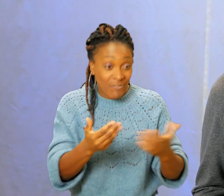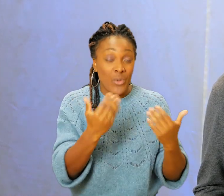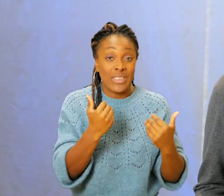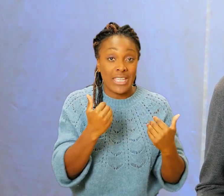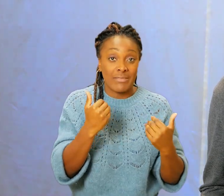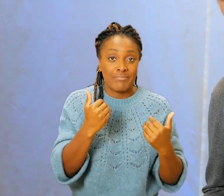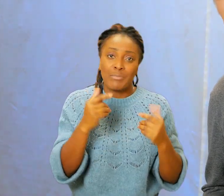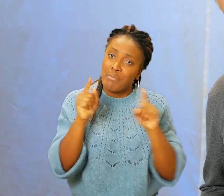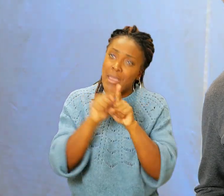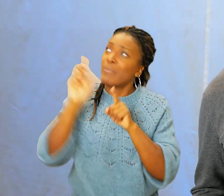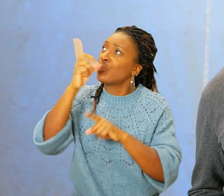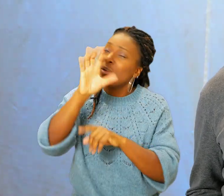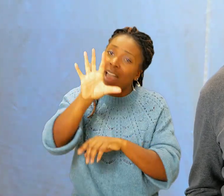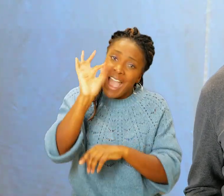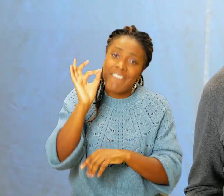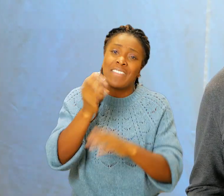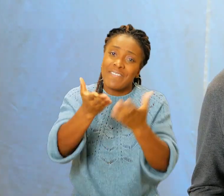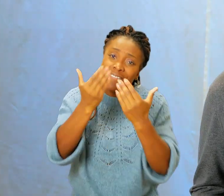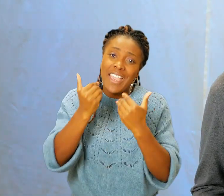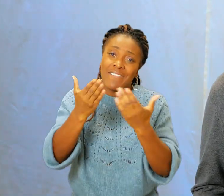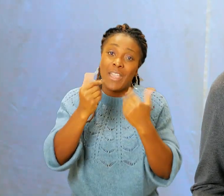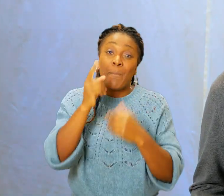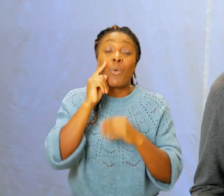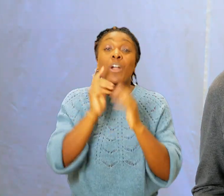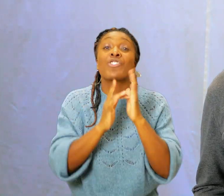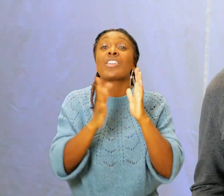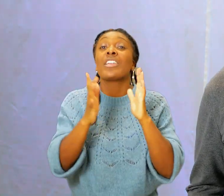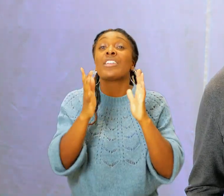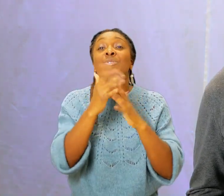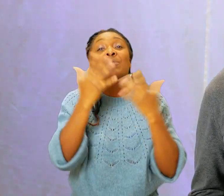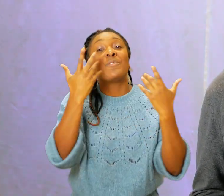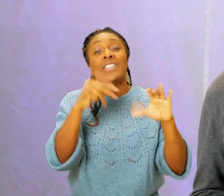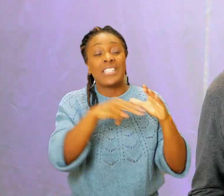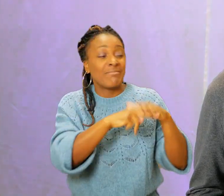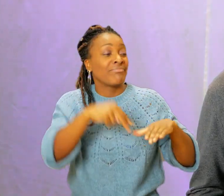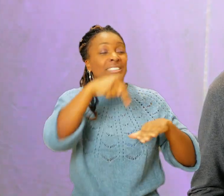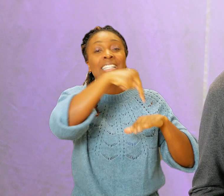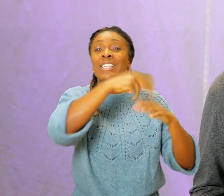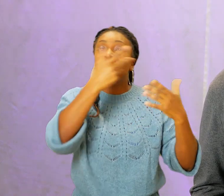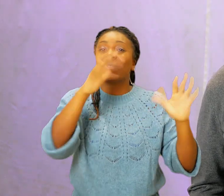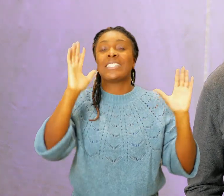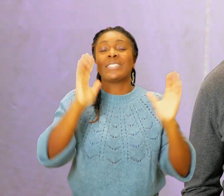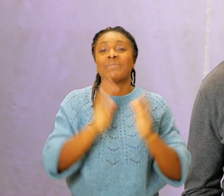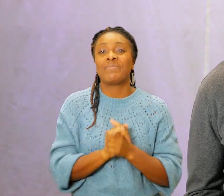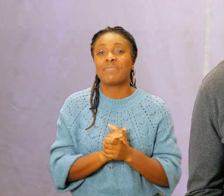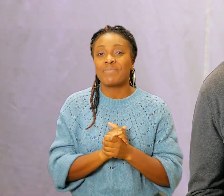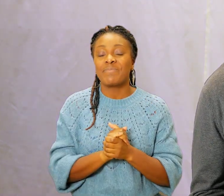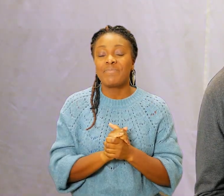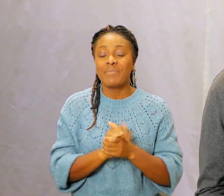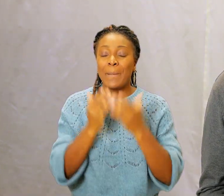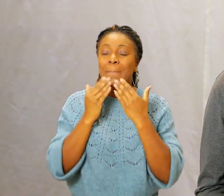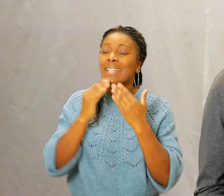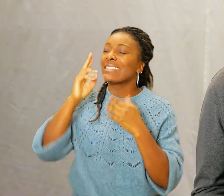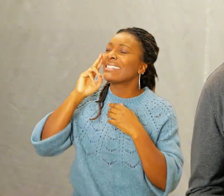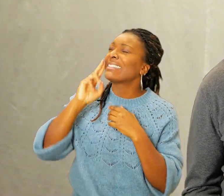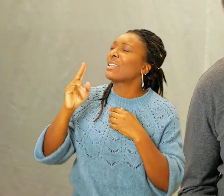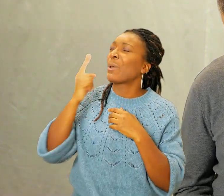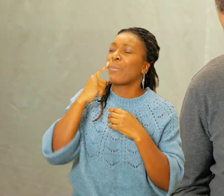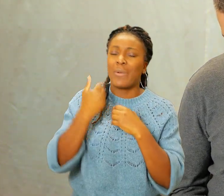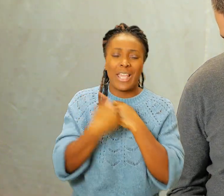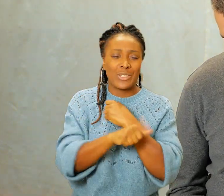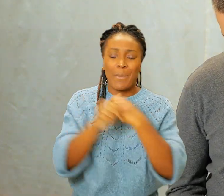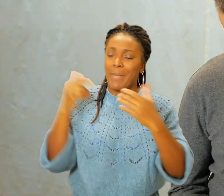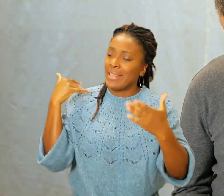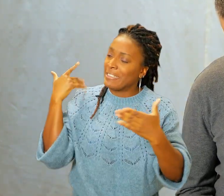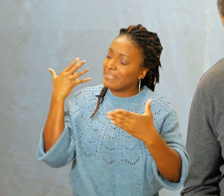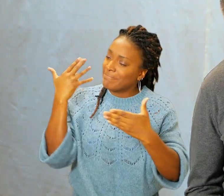Dieu, parce que Jésus-Christ a roulé la pierre. Alors que Dieu soit béni, on va prier. Seigneur, merci pour toute cette semaine passée sous ton